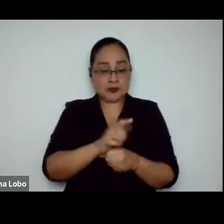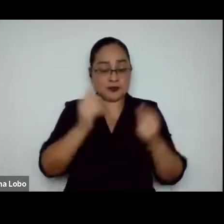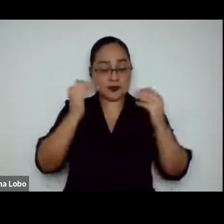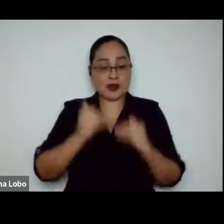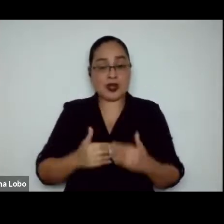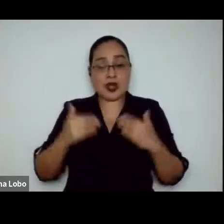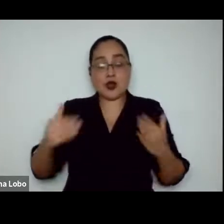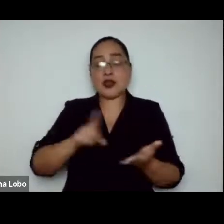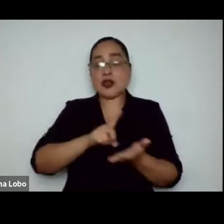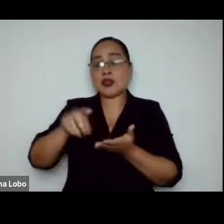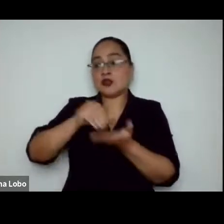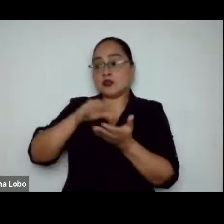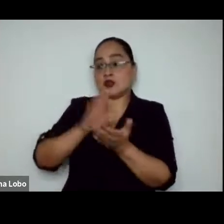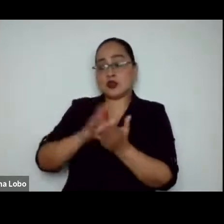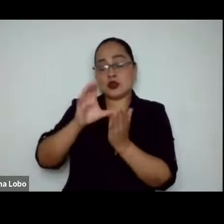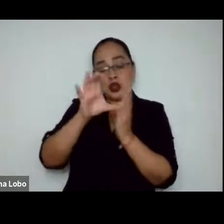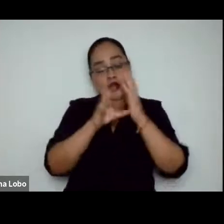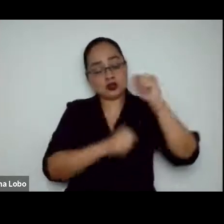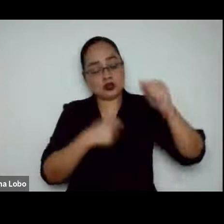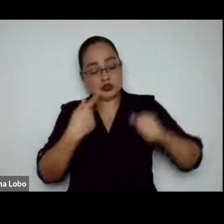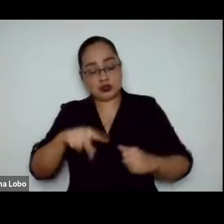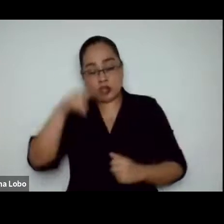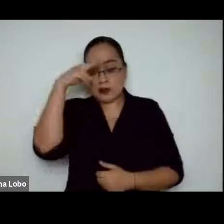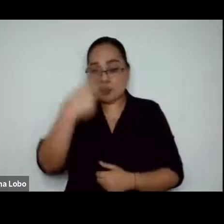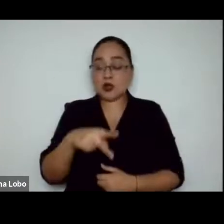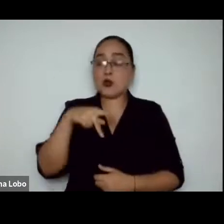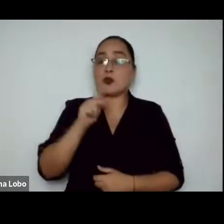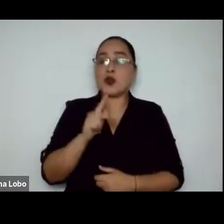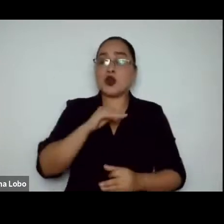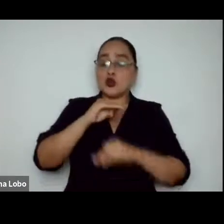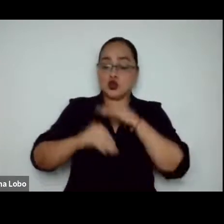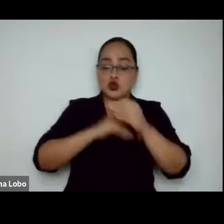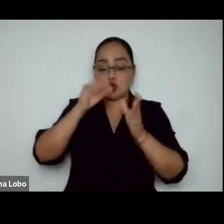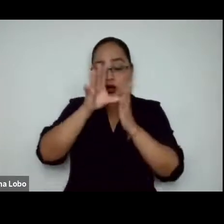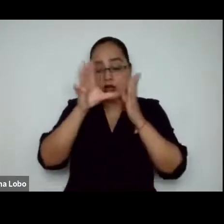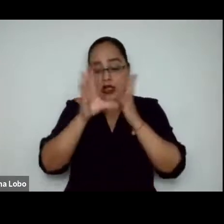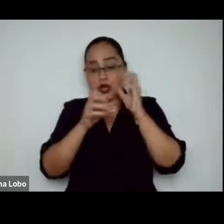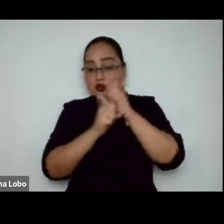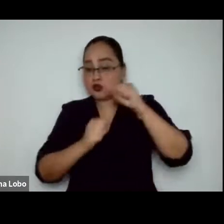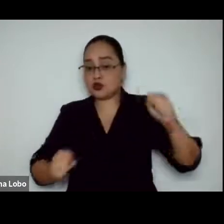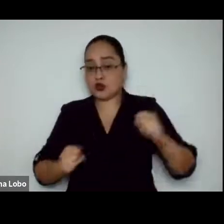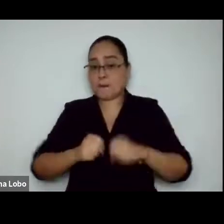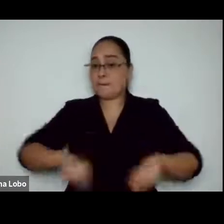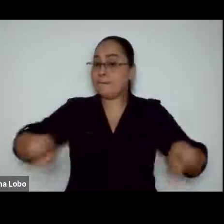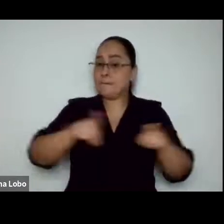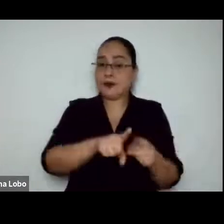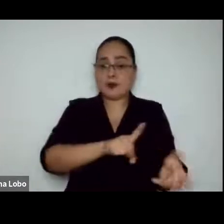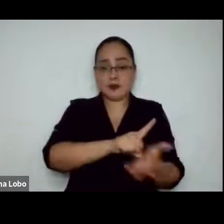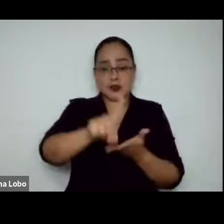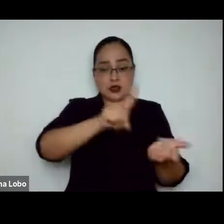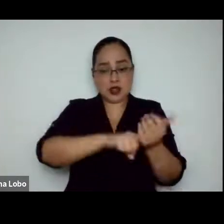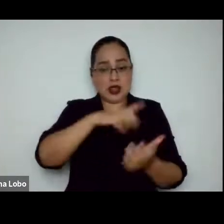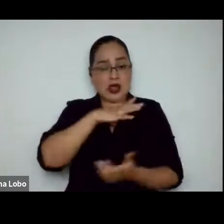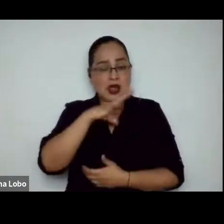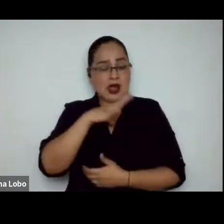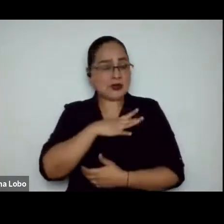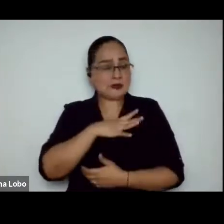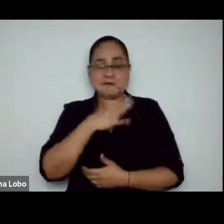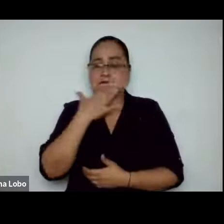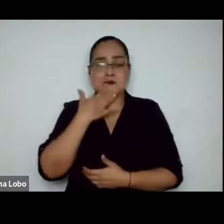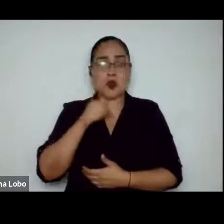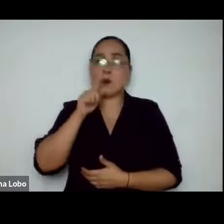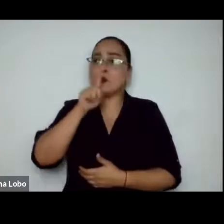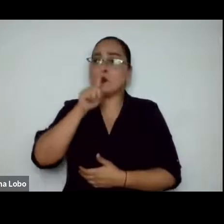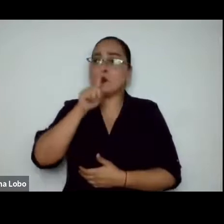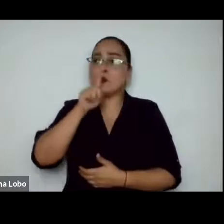por ejemplo, en la Constitución mexicana. Pero no todas las constituciones tienen este tipo de derechos. Y ya lo mencionaba, la Constitución de Estados Unidos